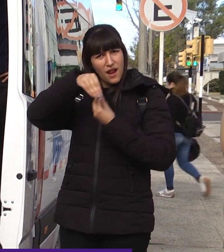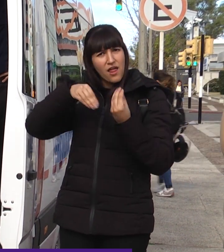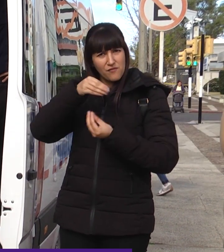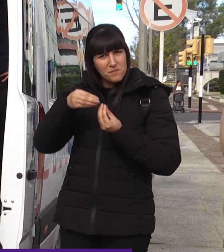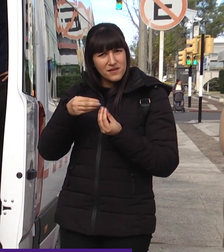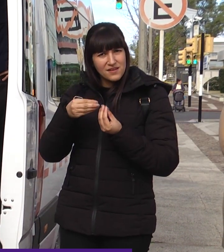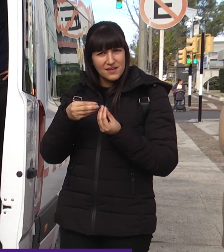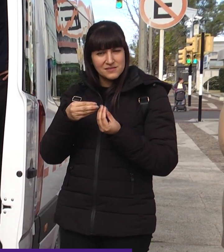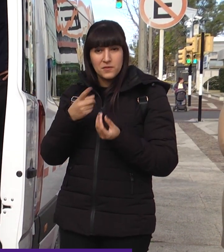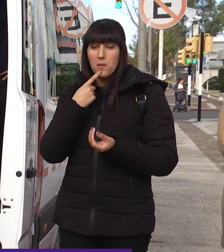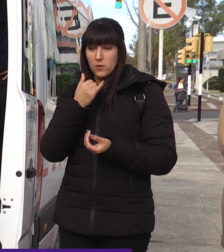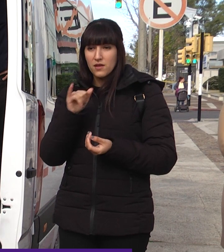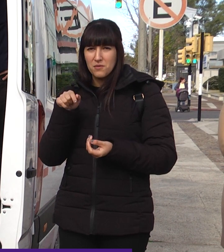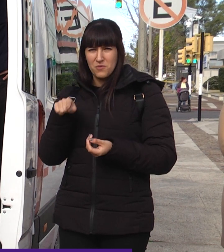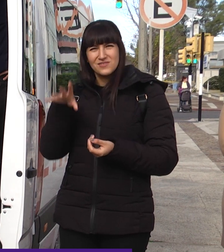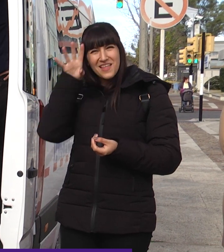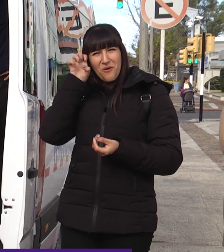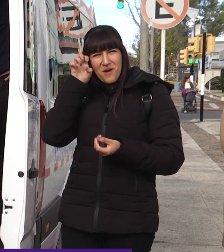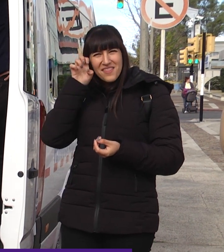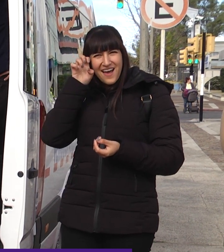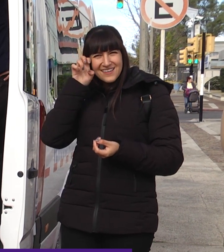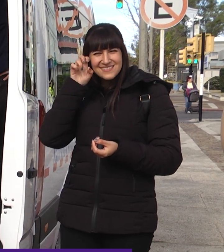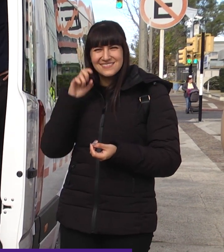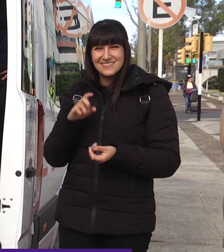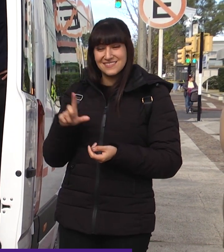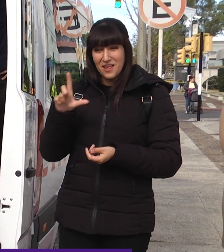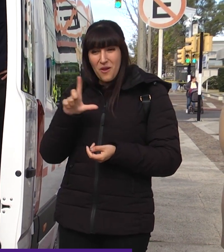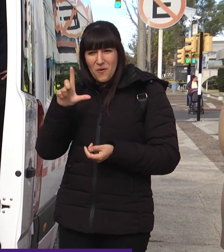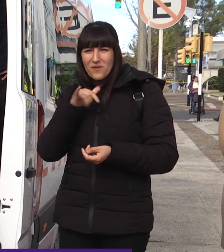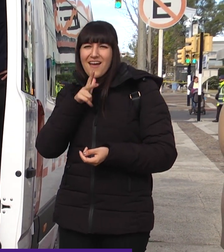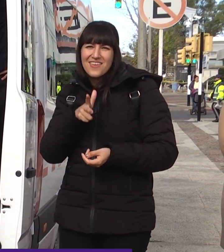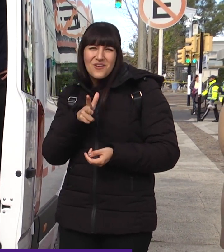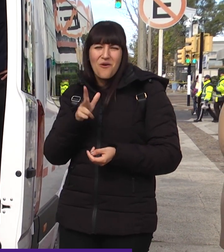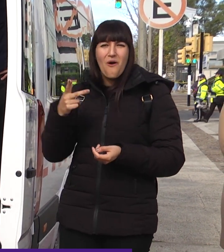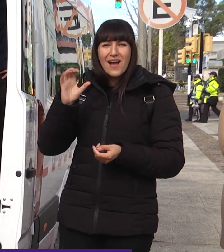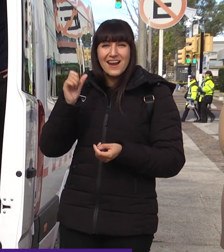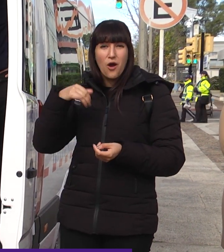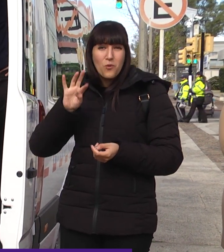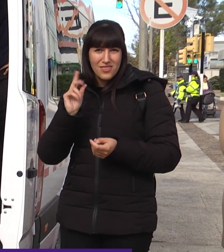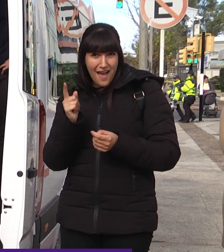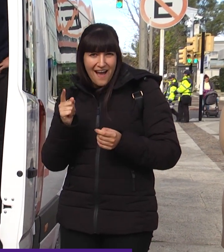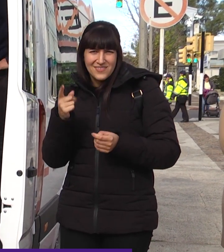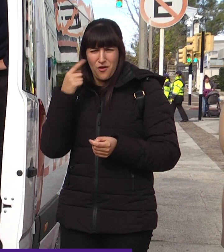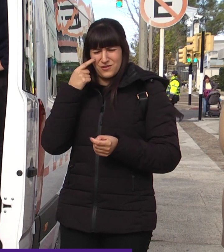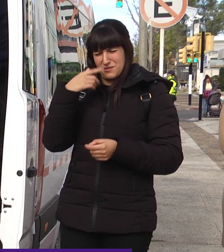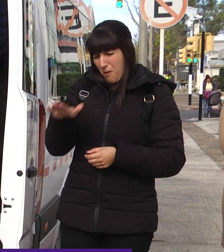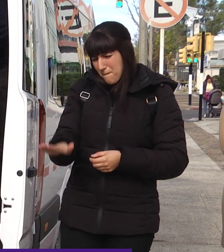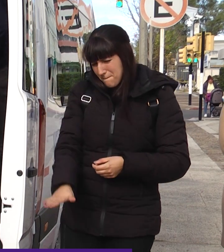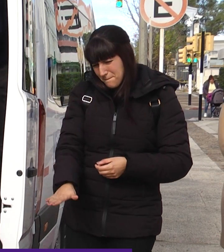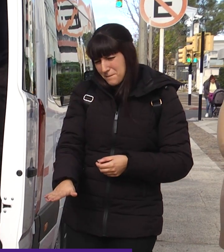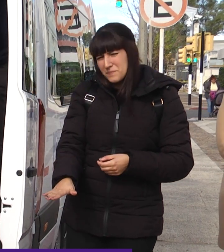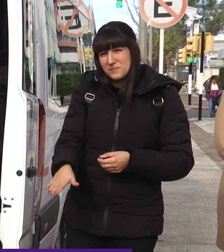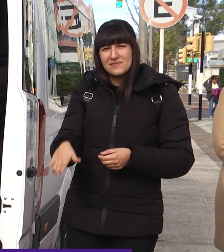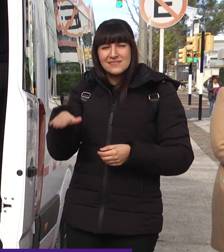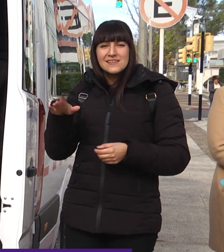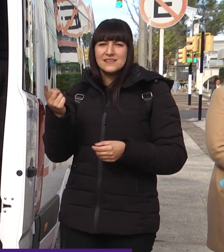por ejemplo el Lucas Te acordás Marcelo de Lucas Lucas es hijo de Claudia que lo conocemos desde chiquitito Lucas hace mucho este y